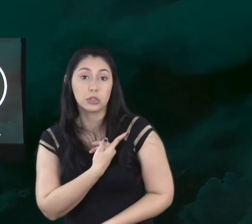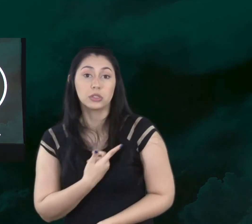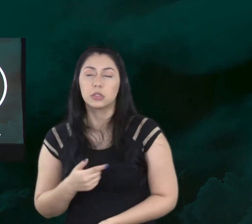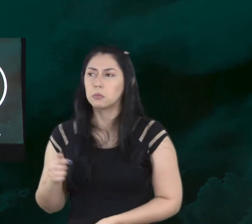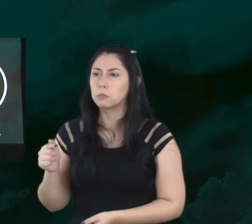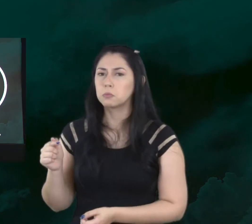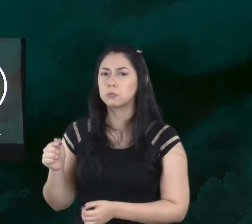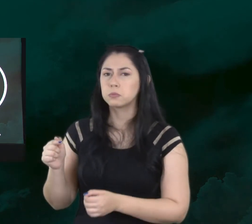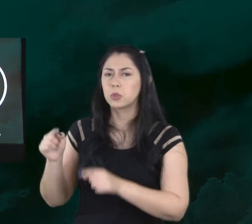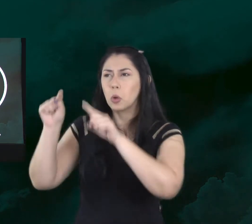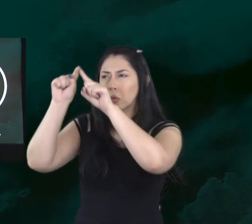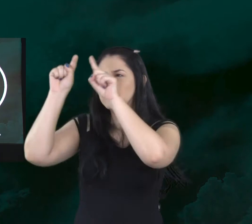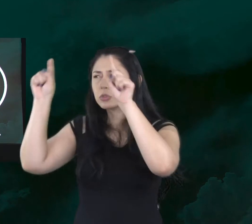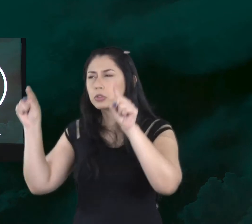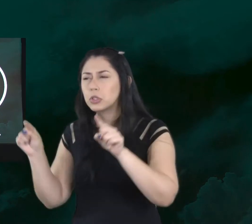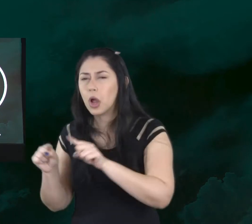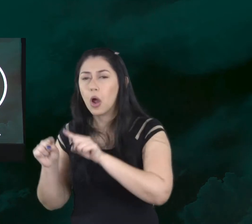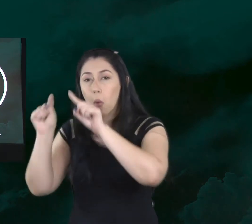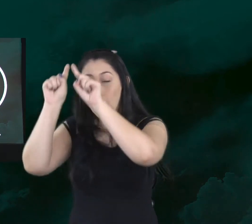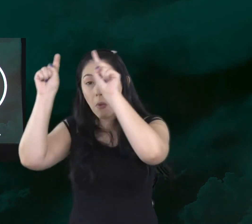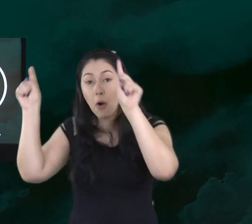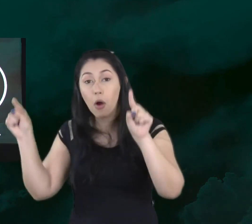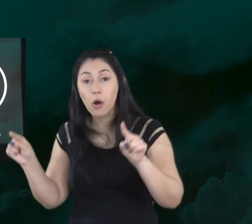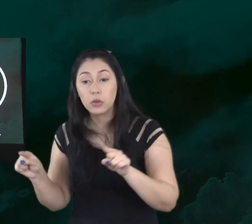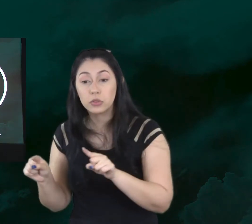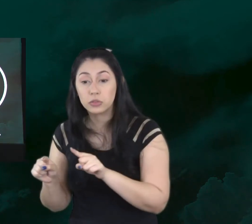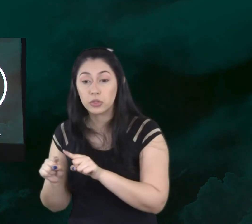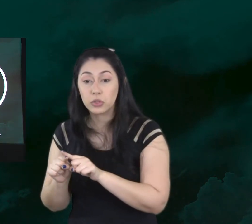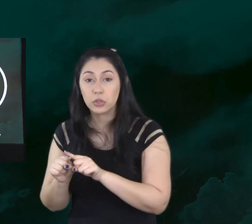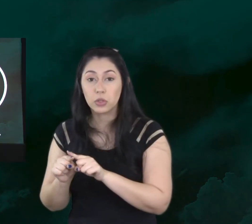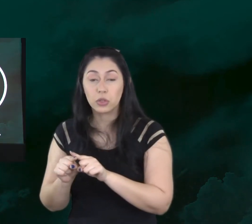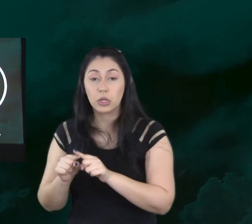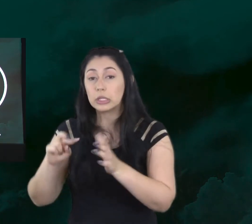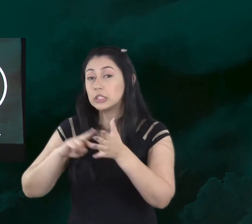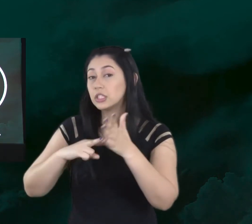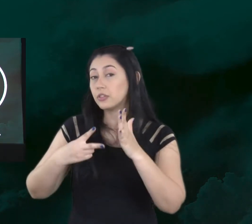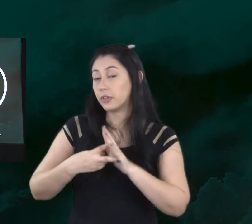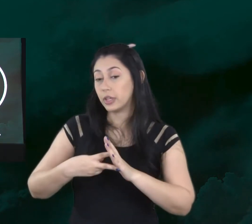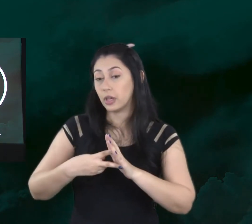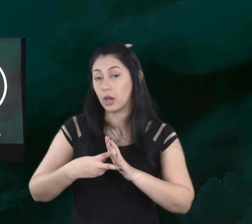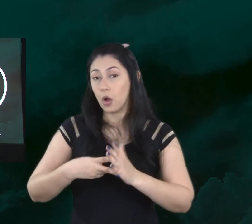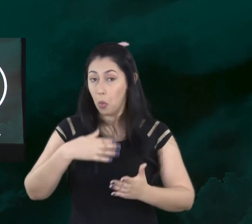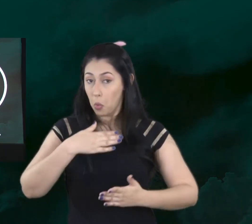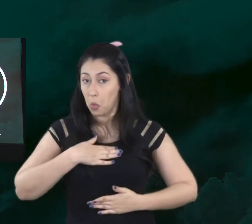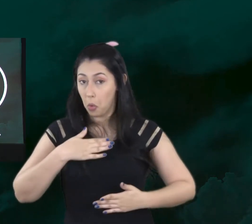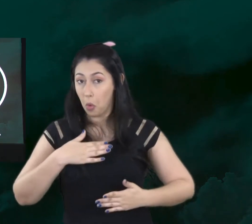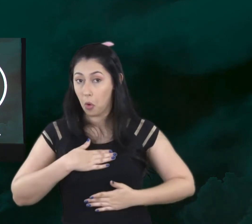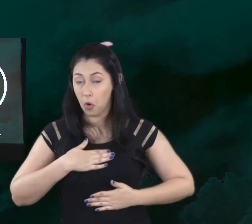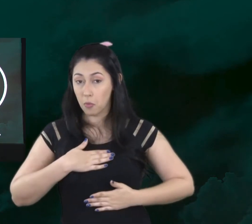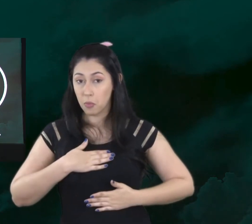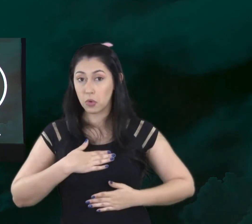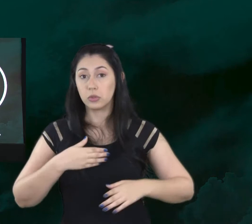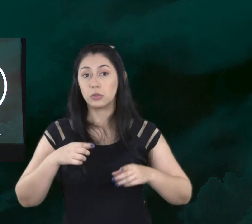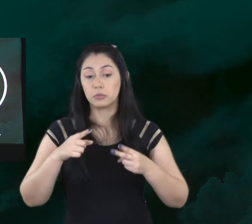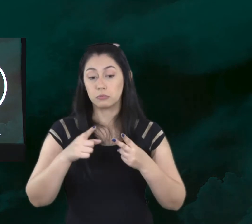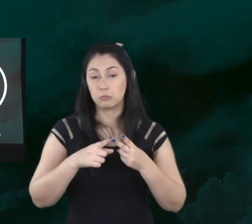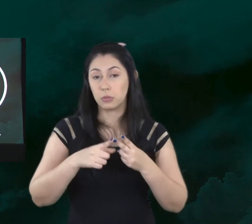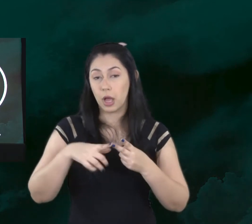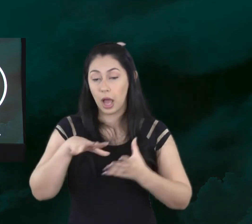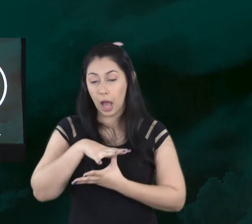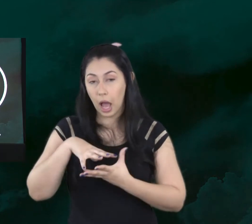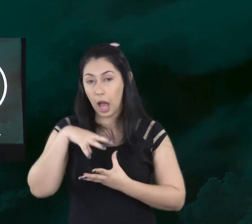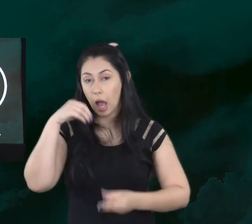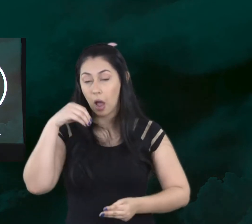círculos concêntricos, refere-se ao nosso corpo, a parte exterior, a nossa alma e o nosso espírito,